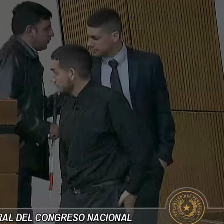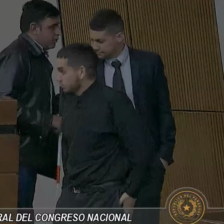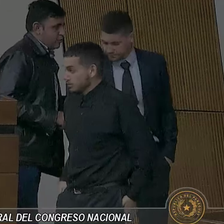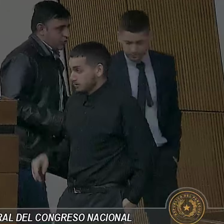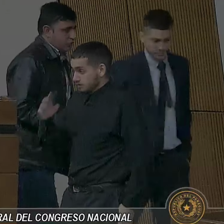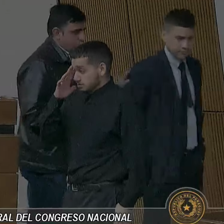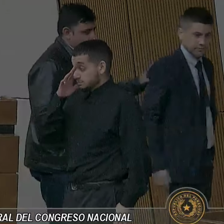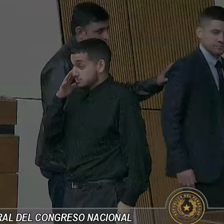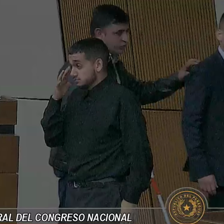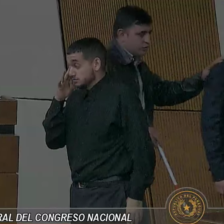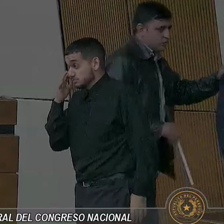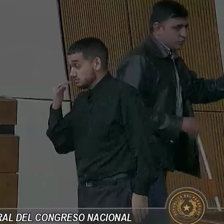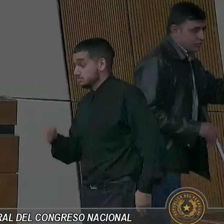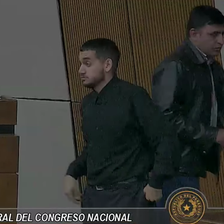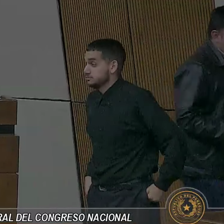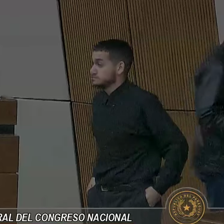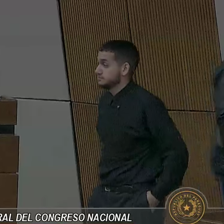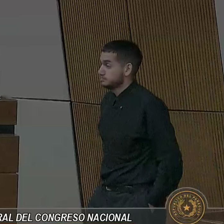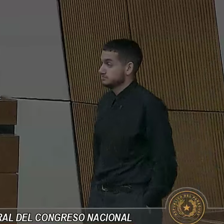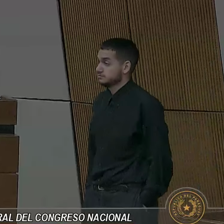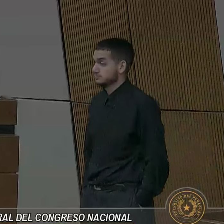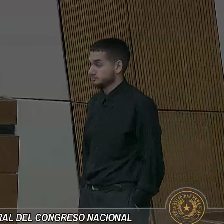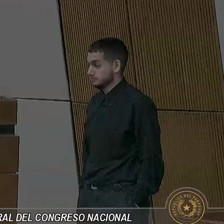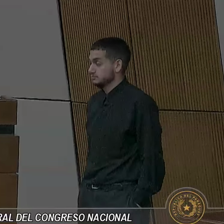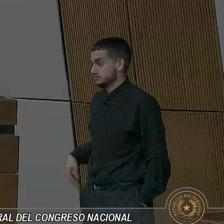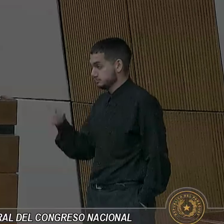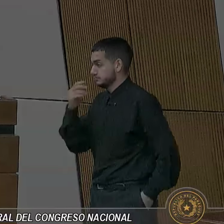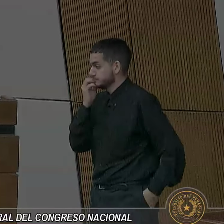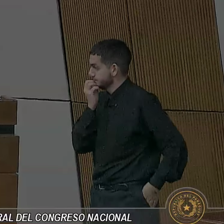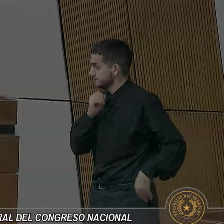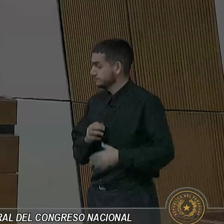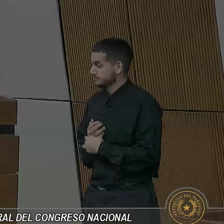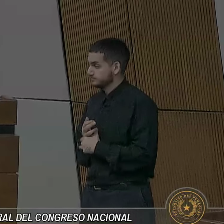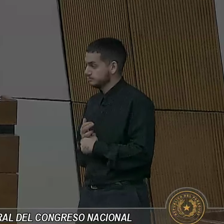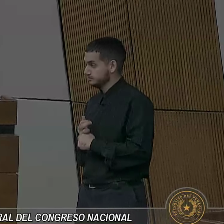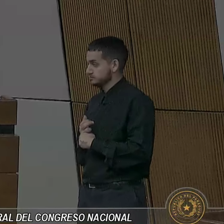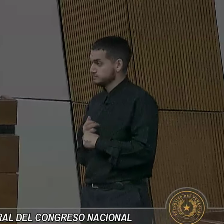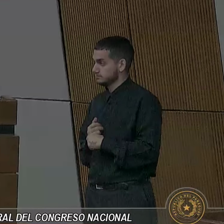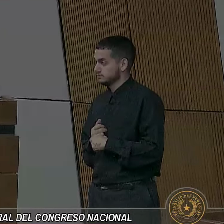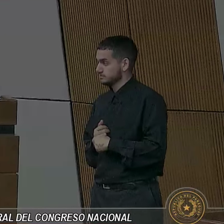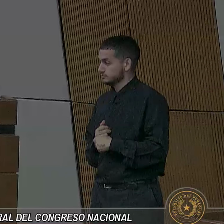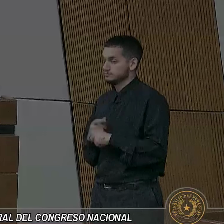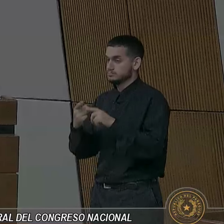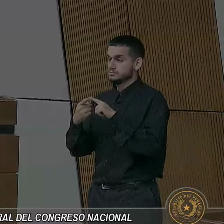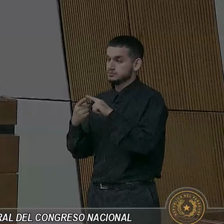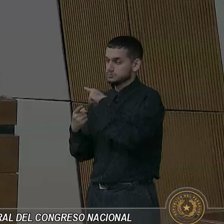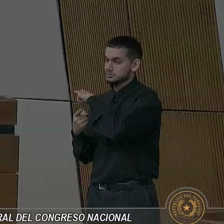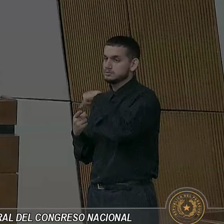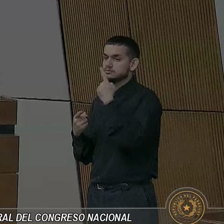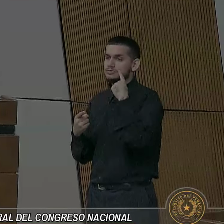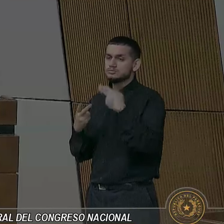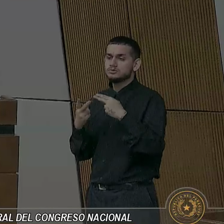Gracias, profe Luis. Le invitamos a la señora Graciela Mongelos que pase al frente, y el señor Agustín